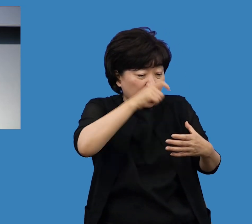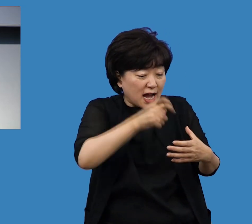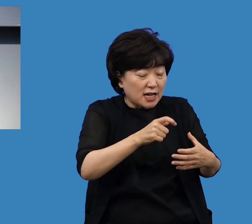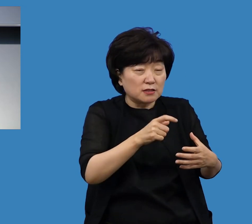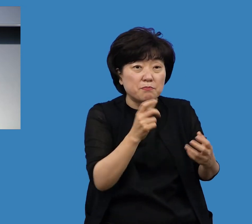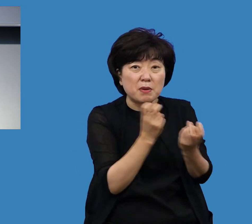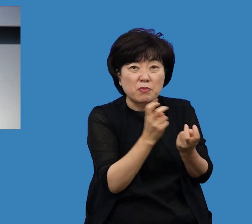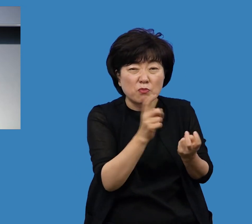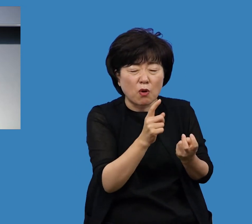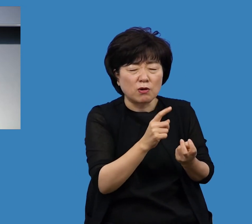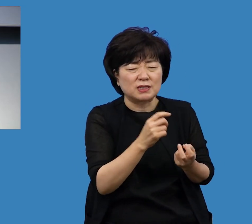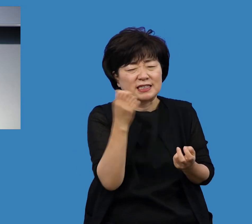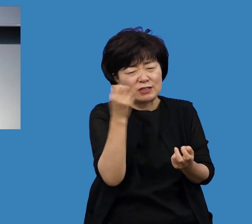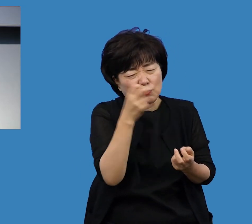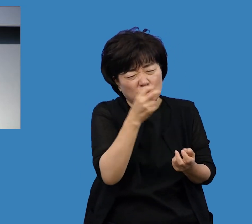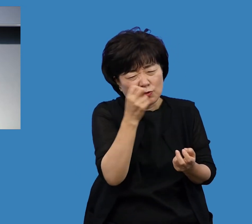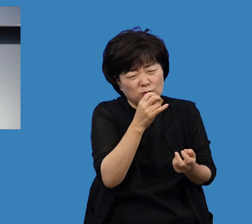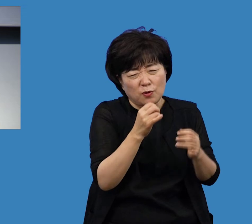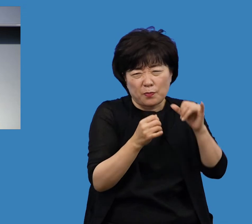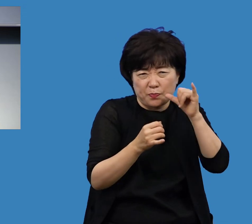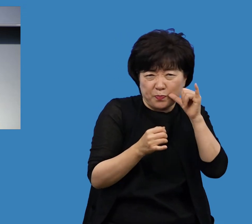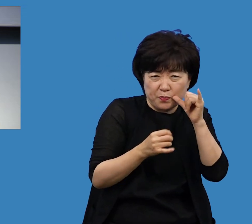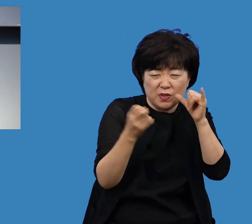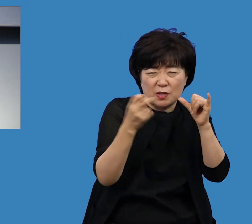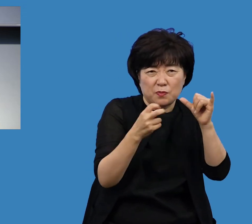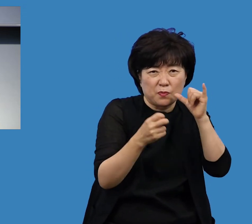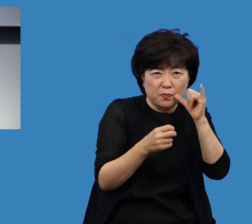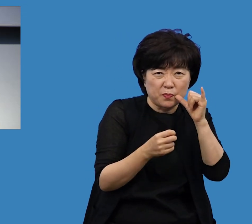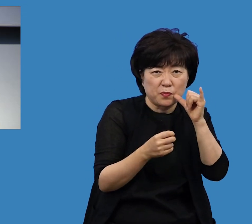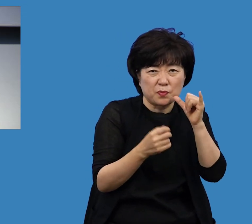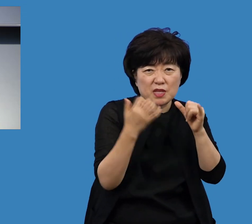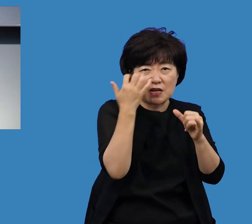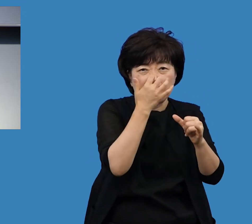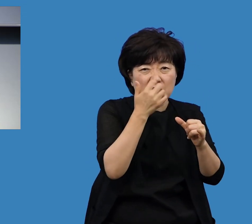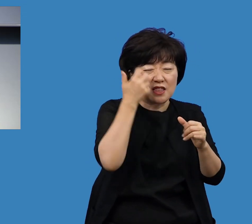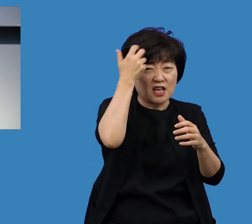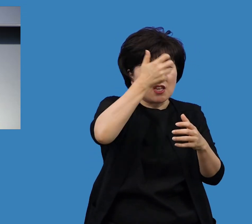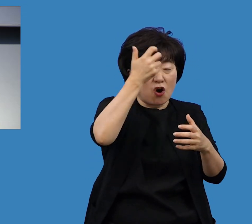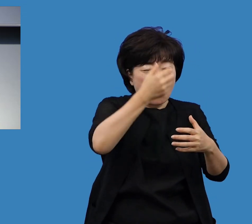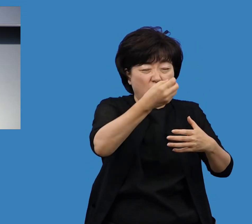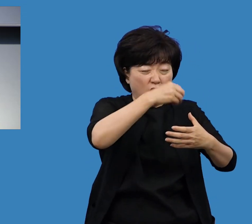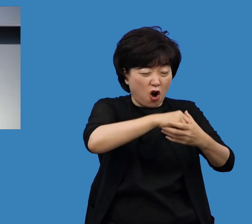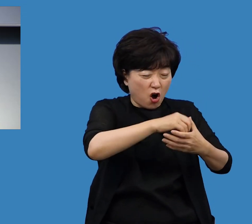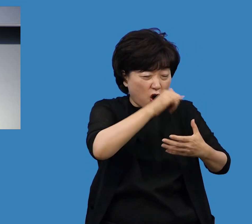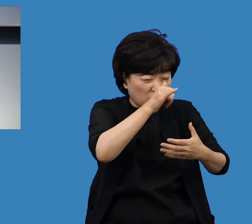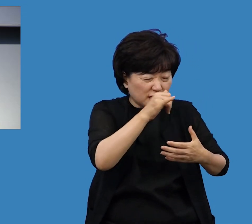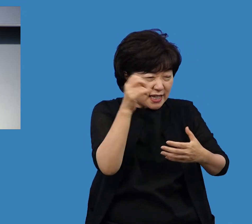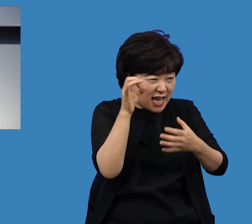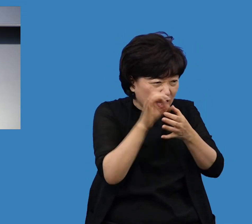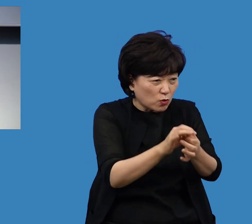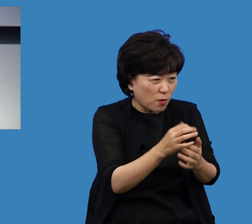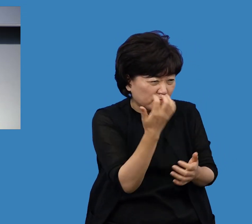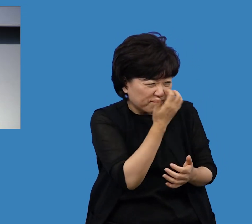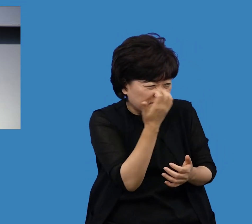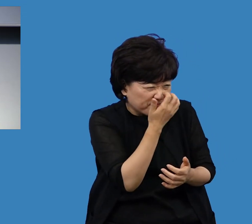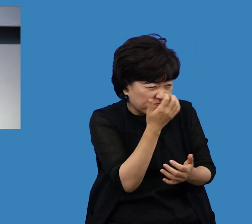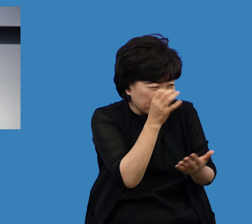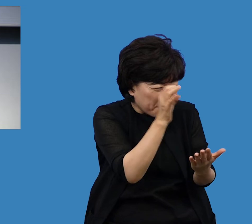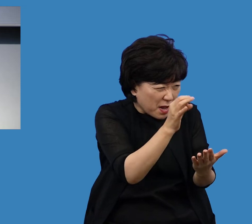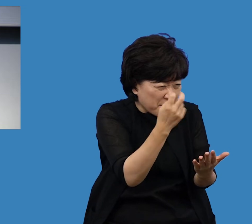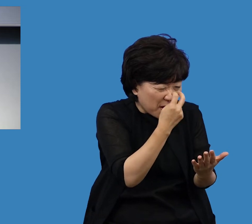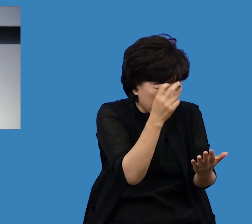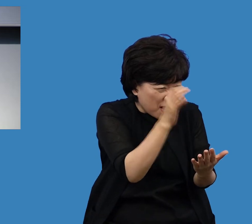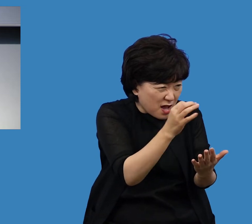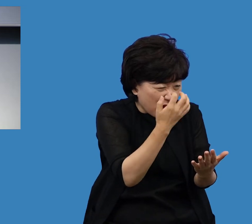음란의 영이 여러분 안에 역사하고 있는데 계속 음란물을 봐. 그러면 여러분 이게 더 강해지고 더 강해지고 더 강해져서 우리를 완전히 혼을 지배해버리는